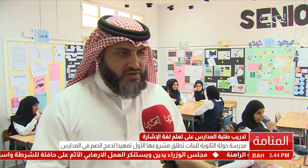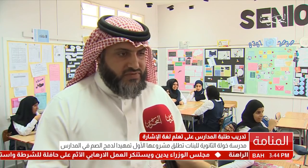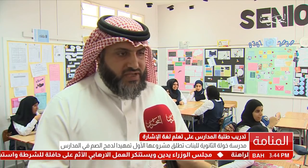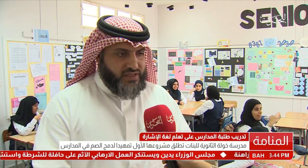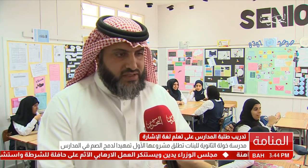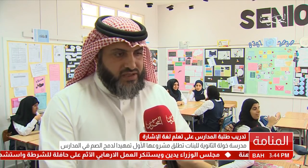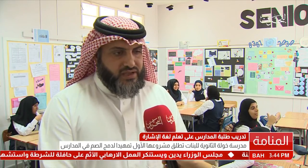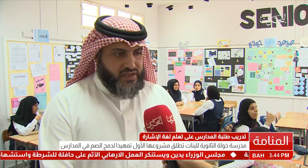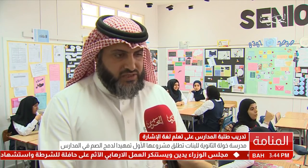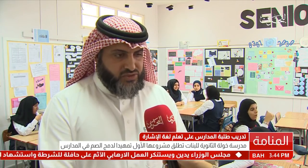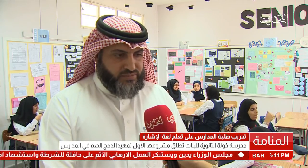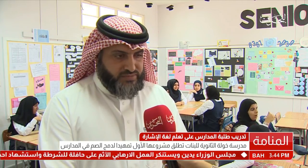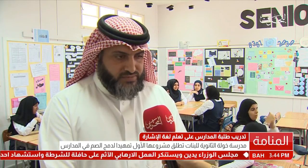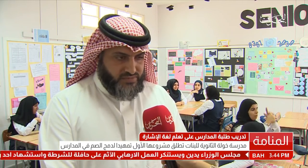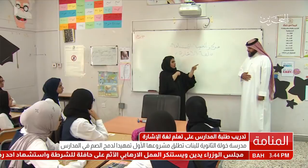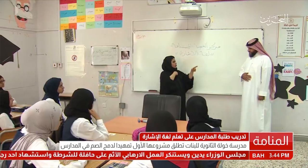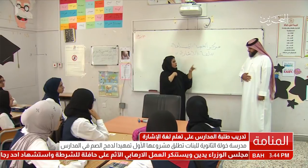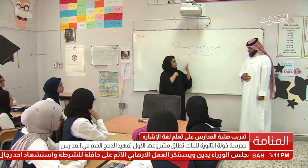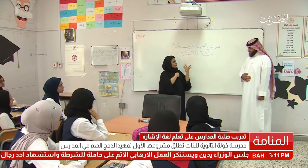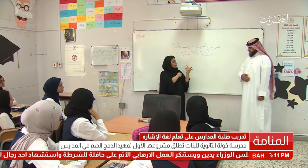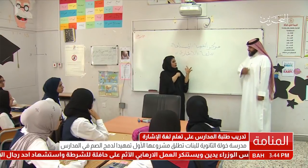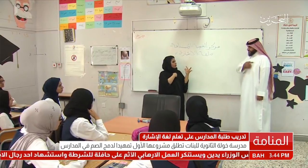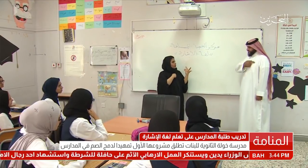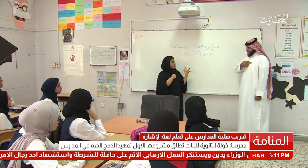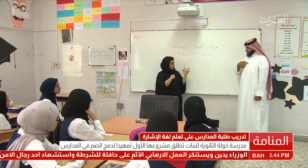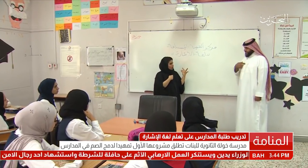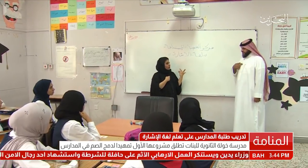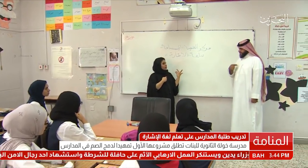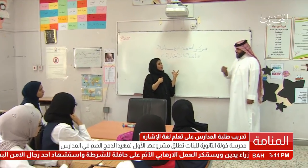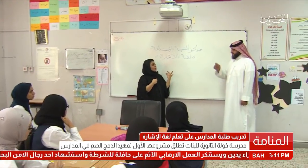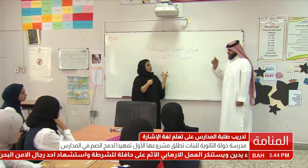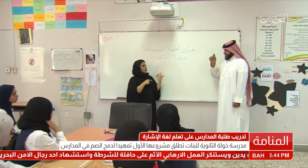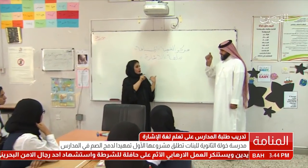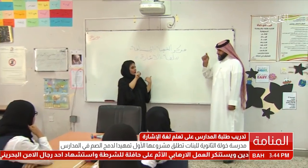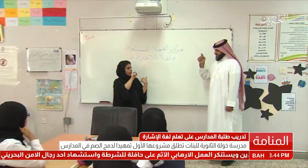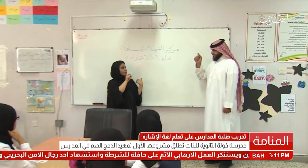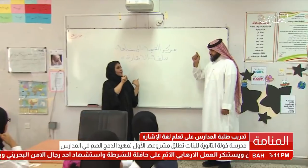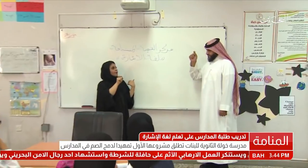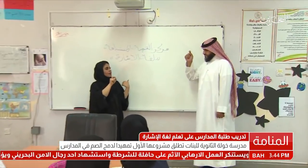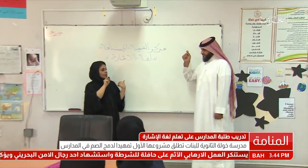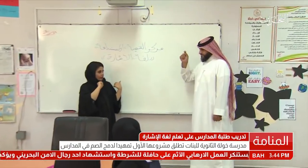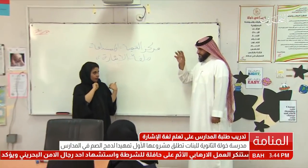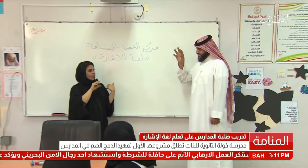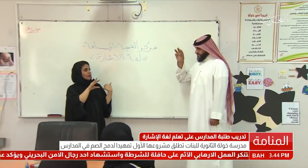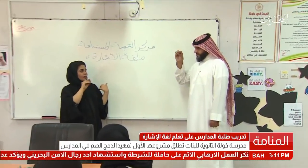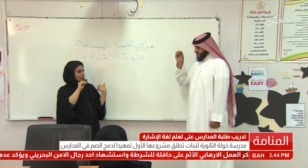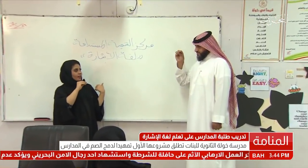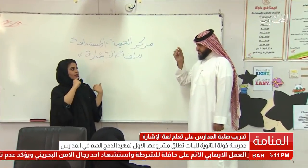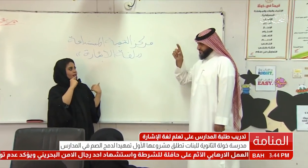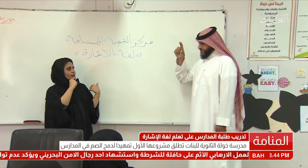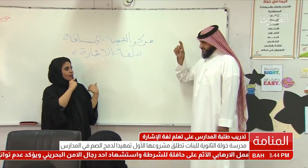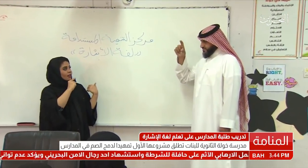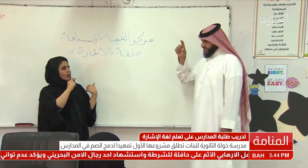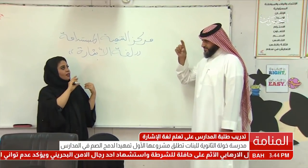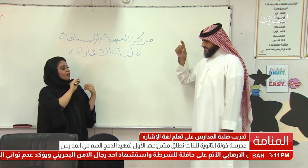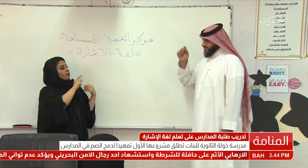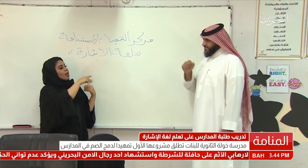الفئة الصم. تحطيم حاجز الصمت لدى الصم ودمجهم مع أقرانهم من المتكلمين